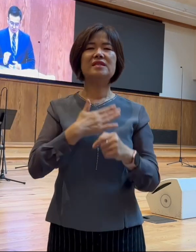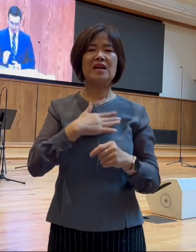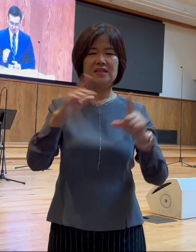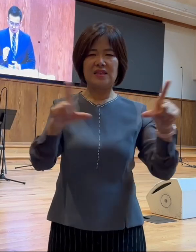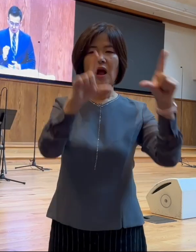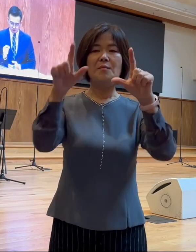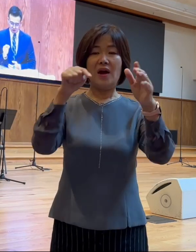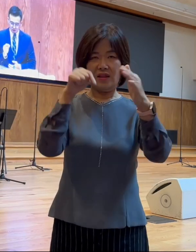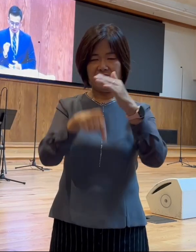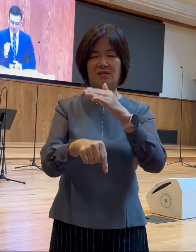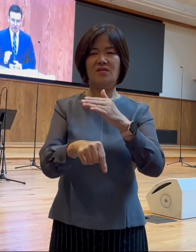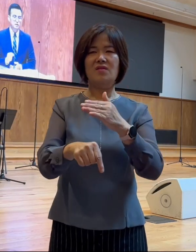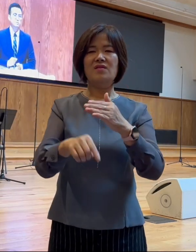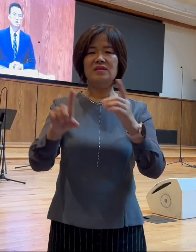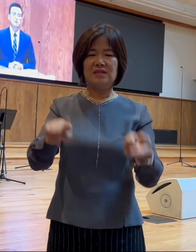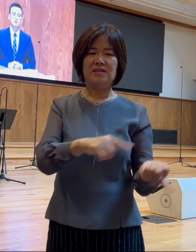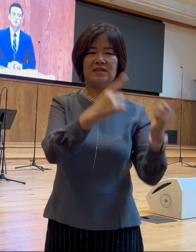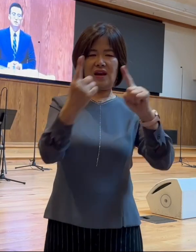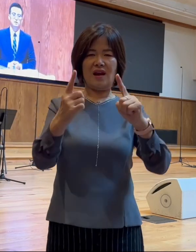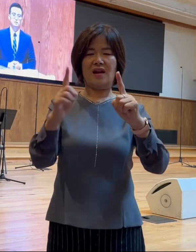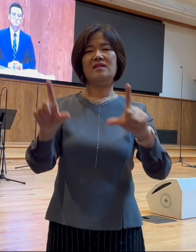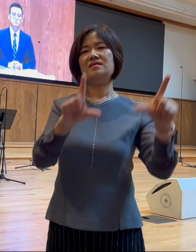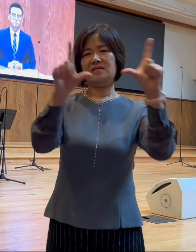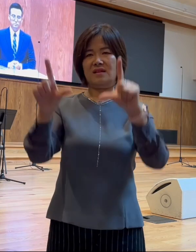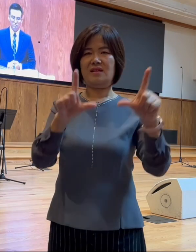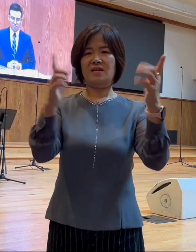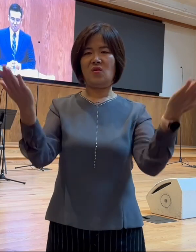삶 안에서 살아납니다.